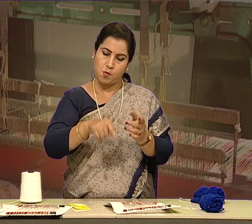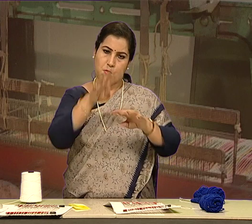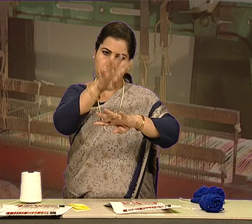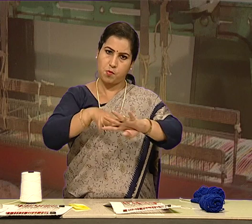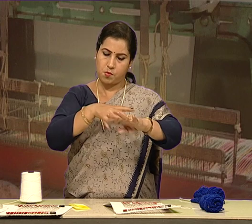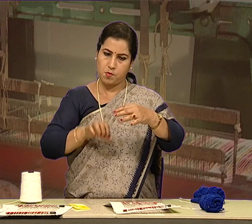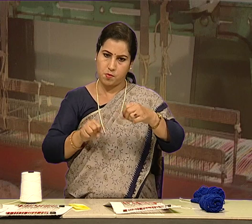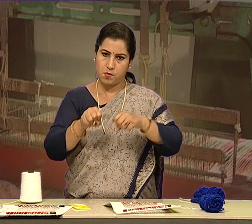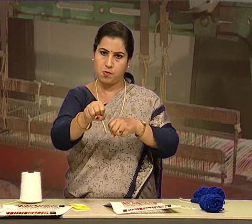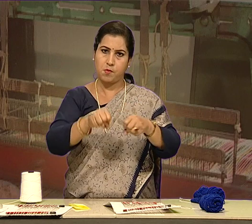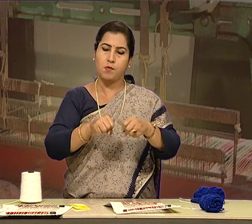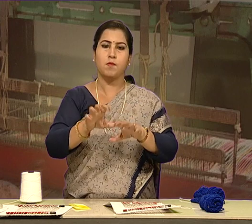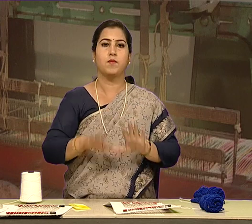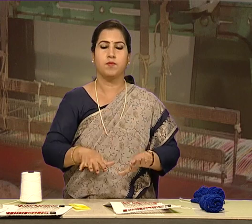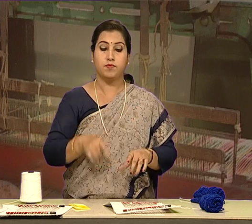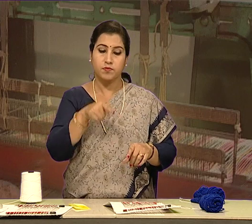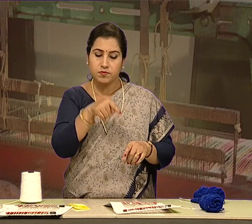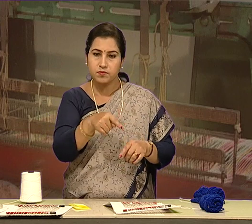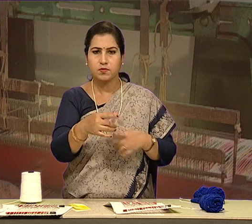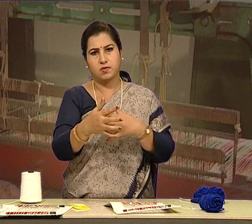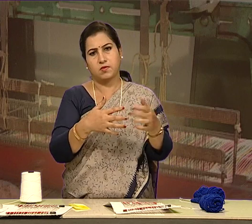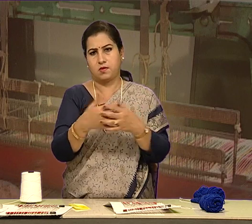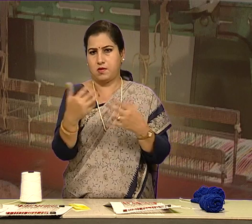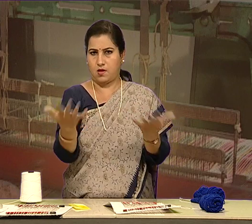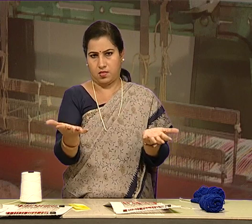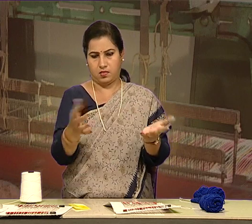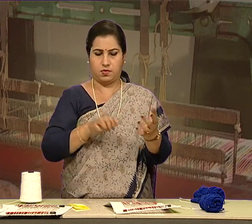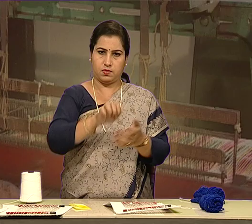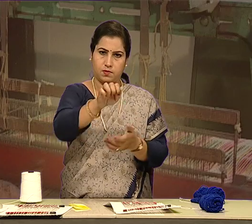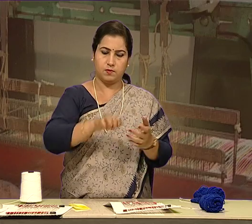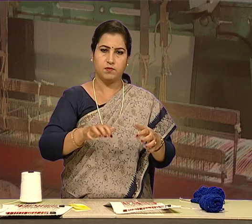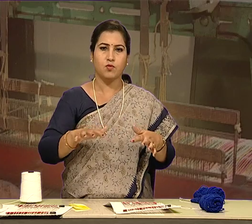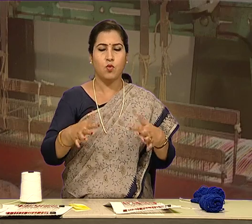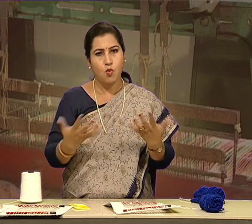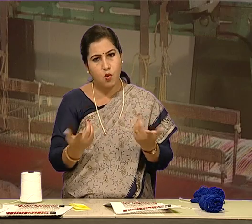जो या तो हाथ से चलाए जाते हैं या बिजली से।